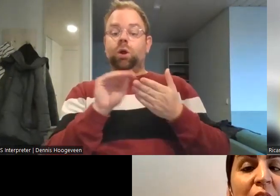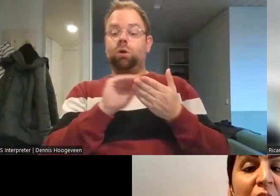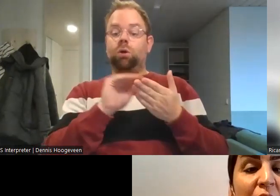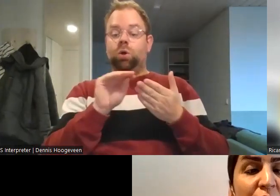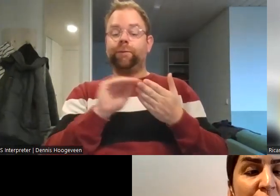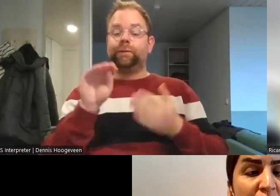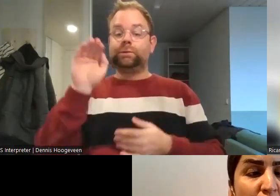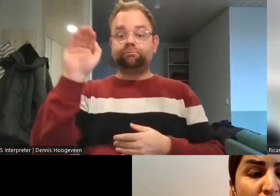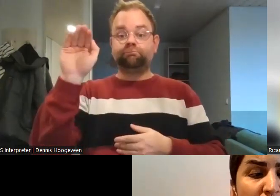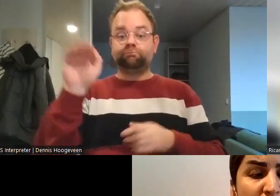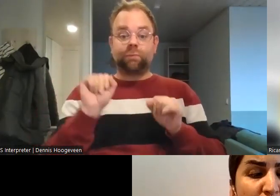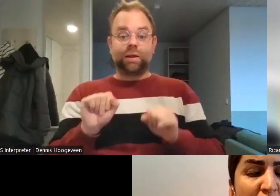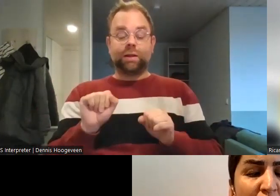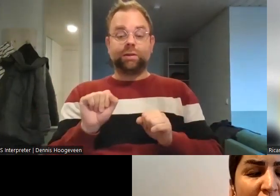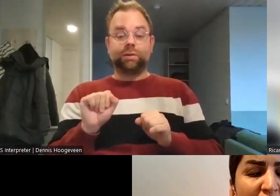programmes